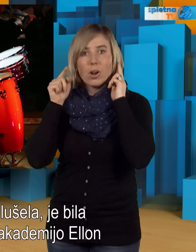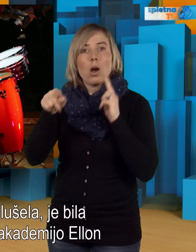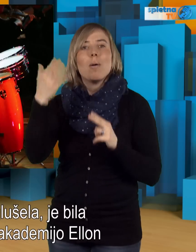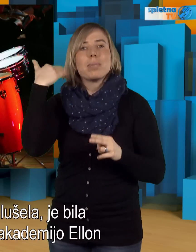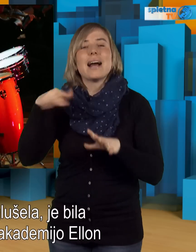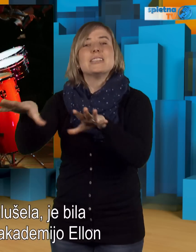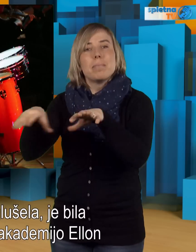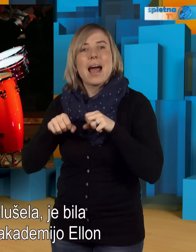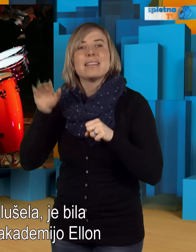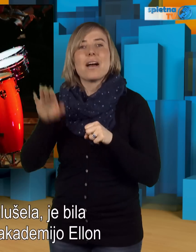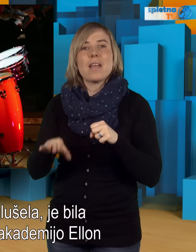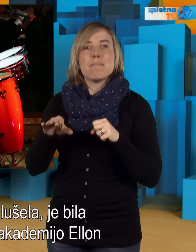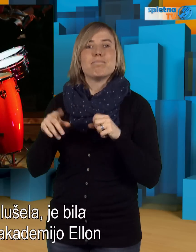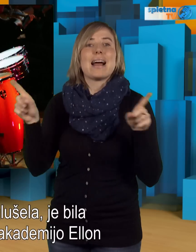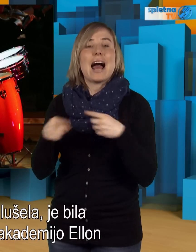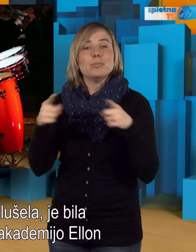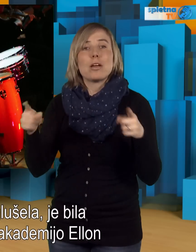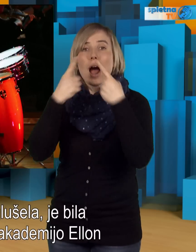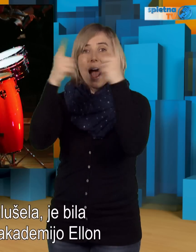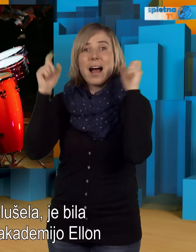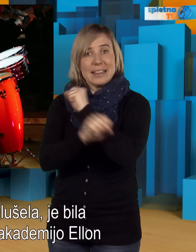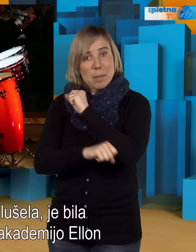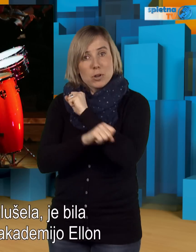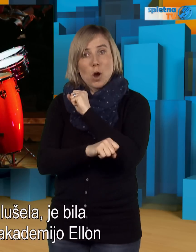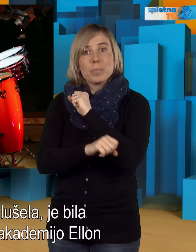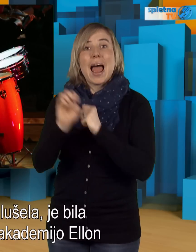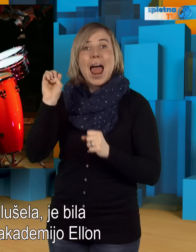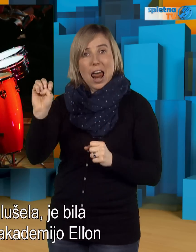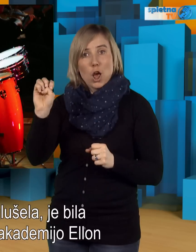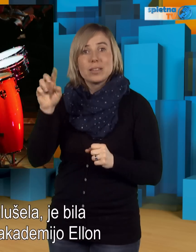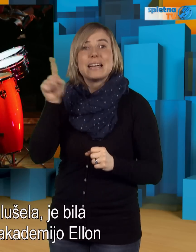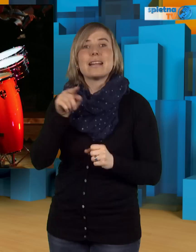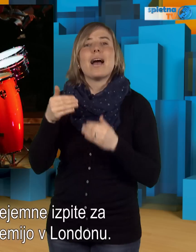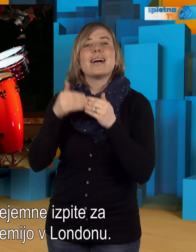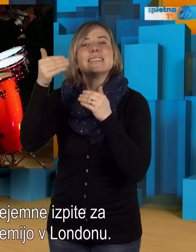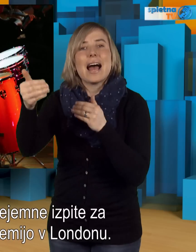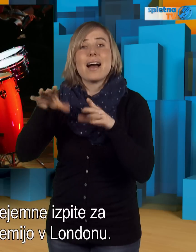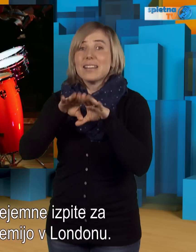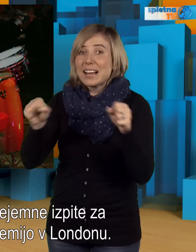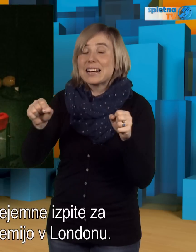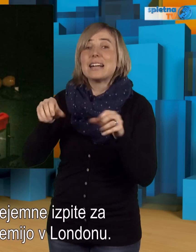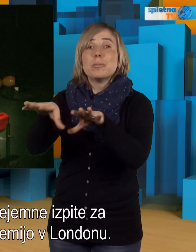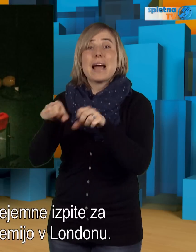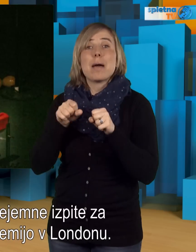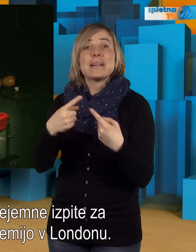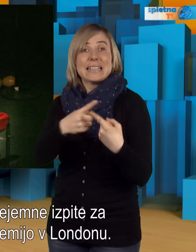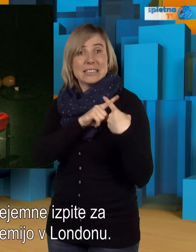na glasbeno akademijo Elon in kasneje naredila sprejemne izpite za Kraljevo glasbeno akademijo v Londonu.